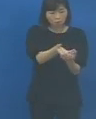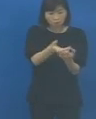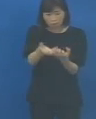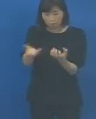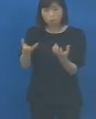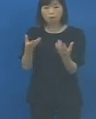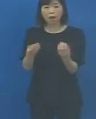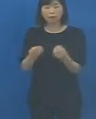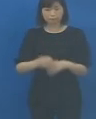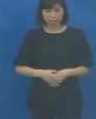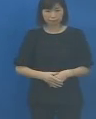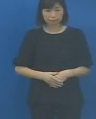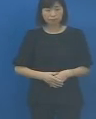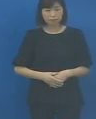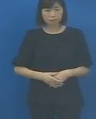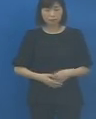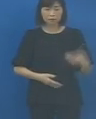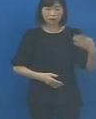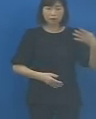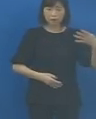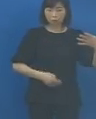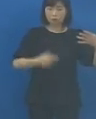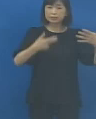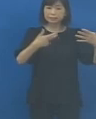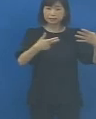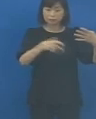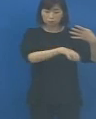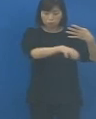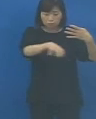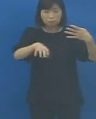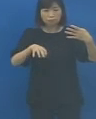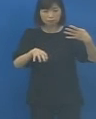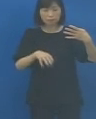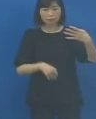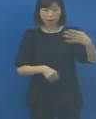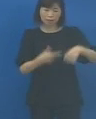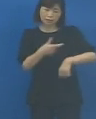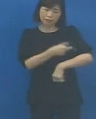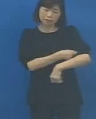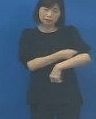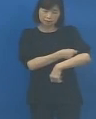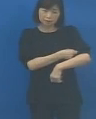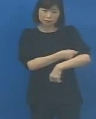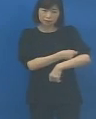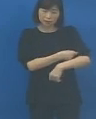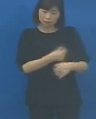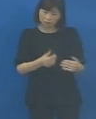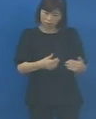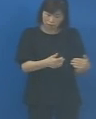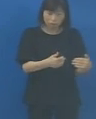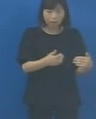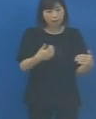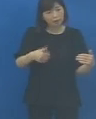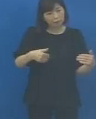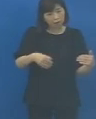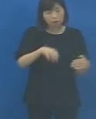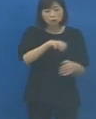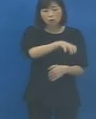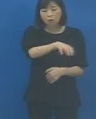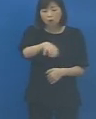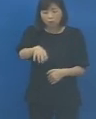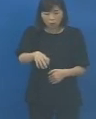は4市の方、比較的まだ接種が進んでいないところの方に配分をさせていただい